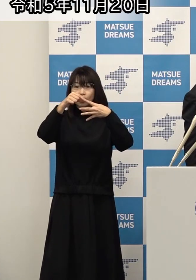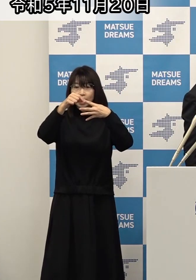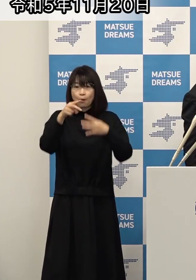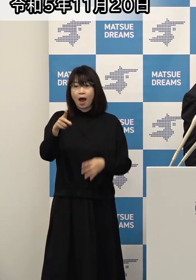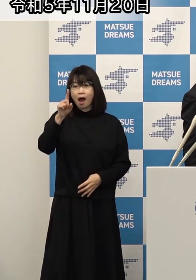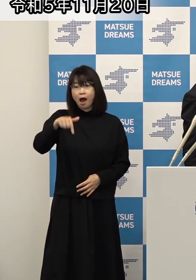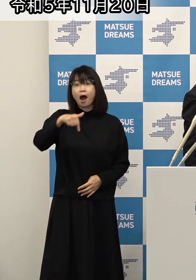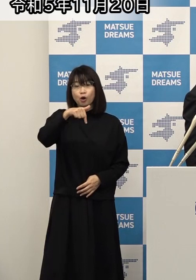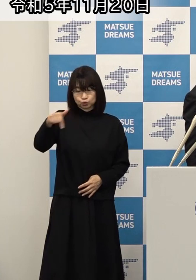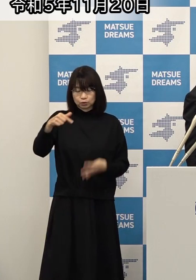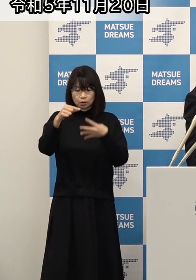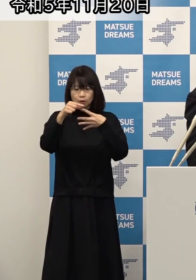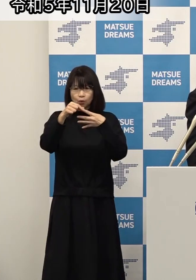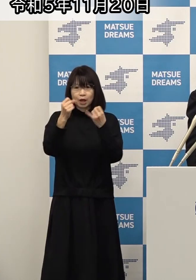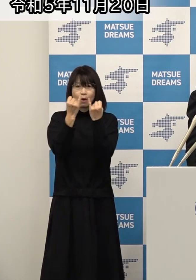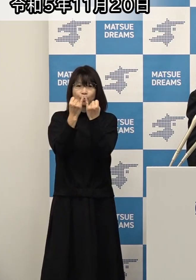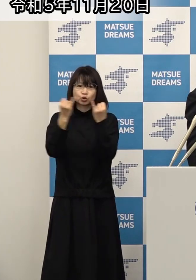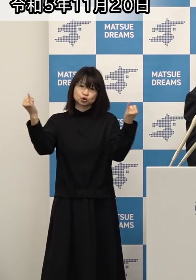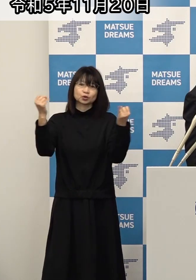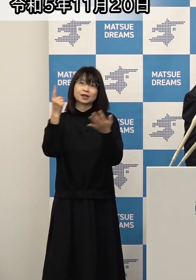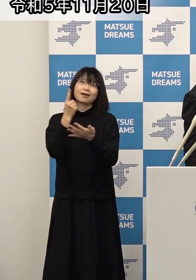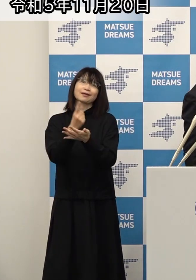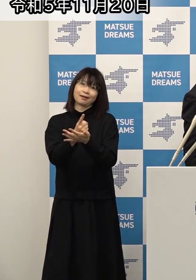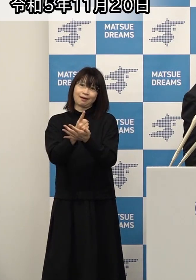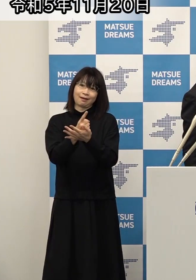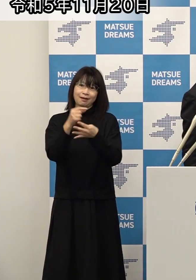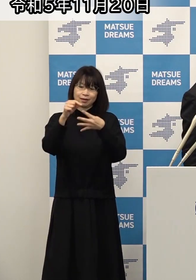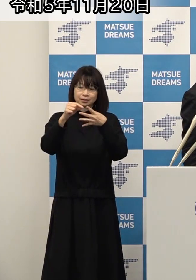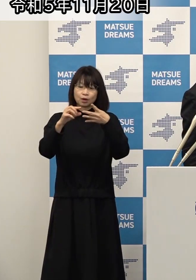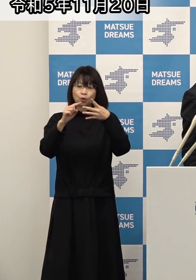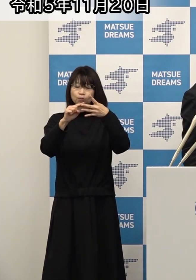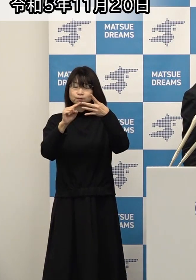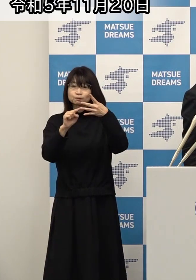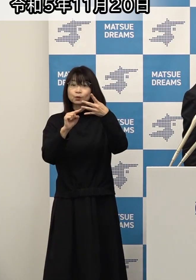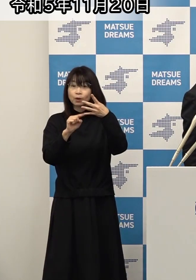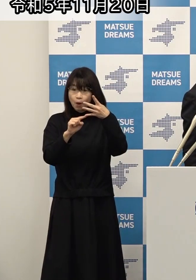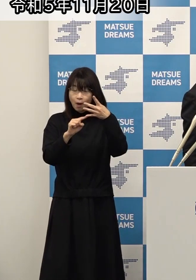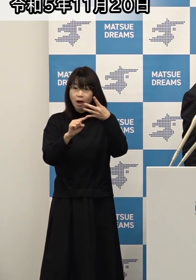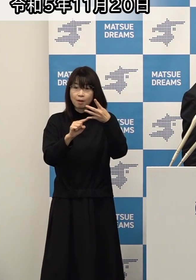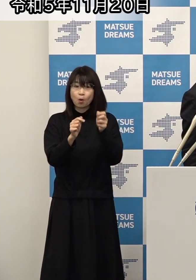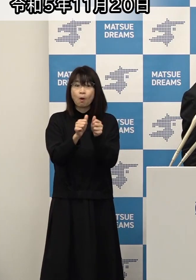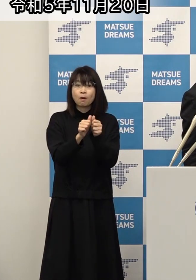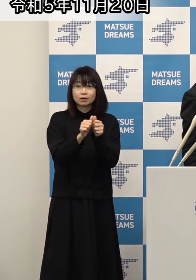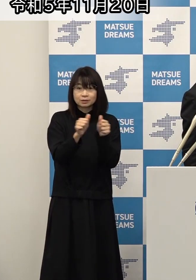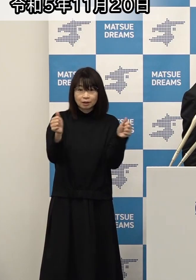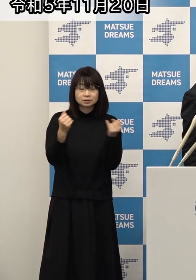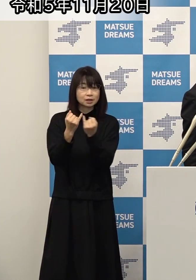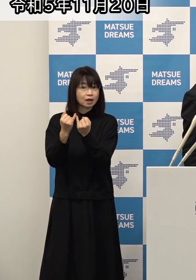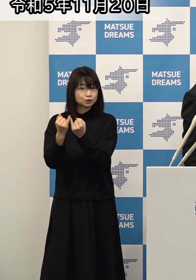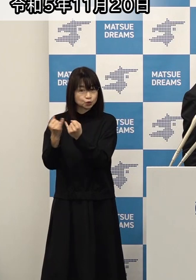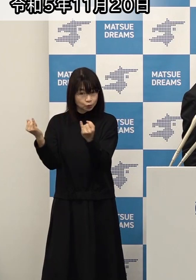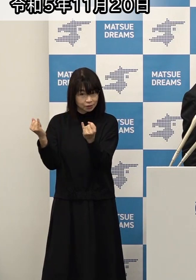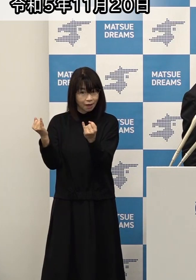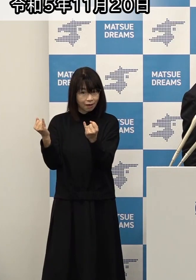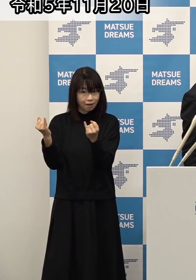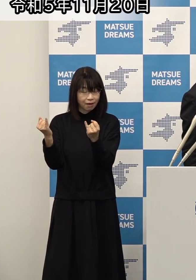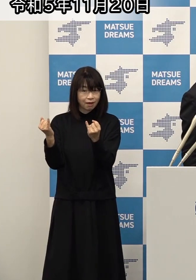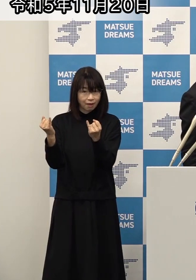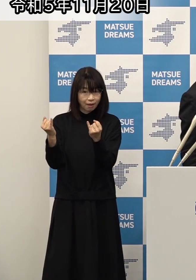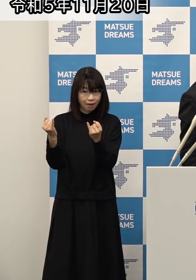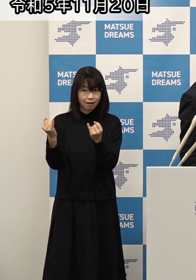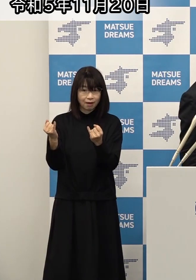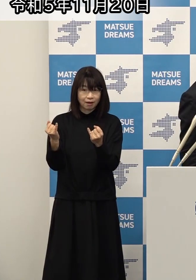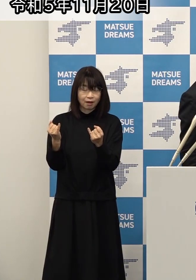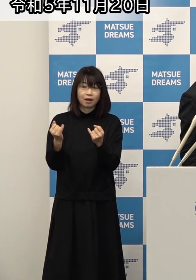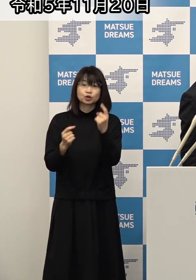女性の方の参加、レディースマラソンということになります。それ以外につきましては、ご参加、これは性別問わず出ていただく